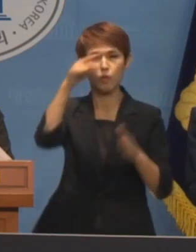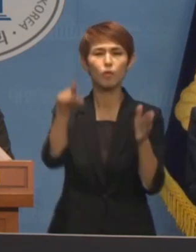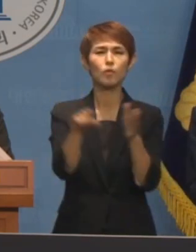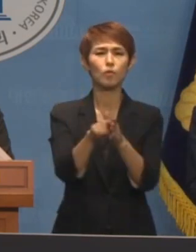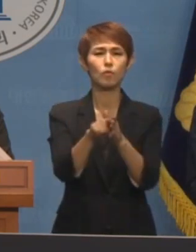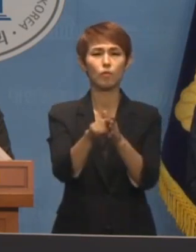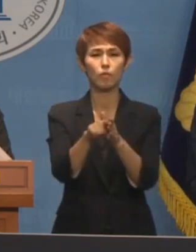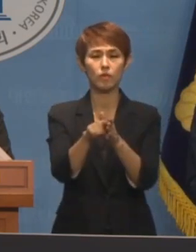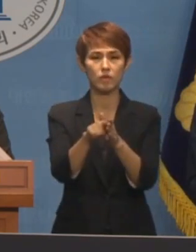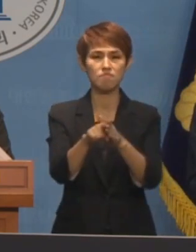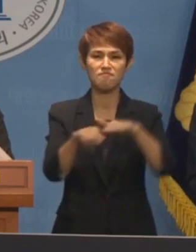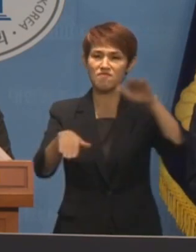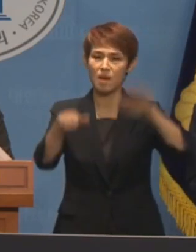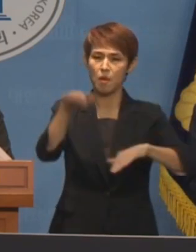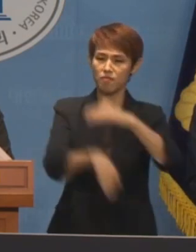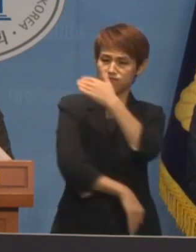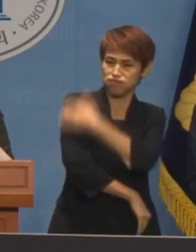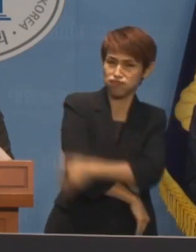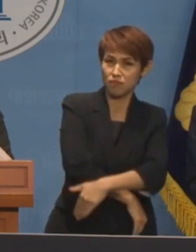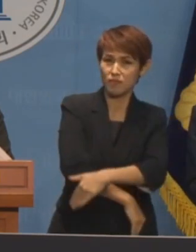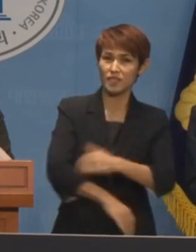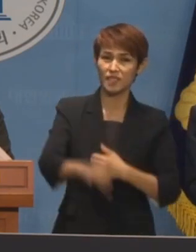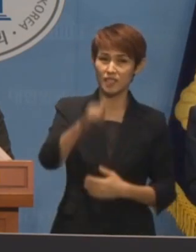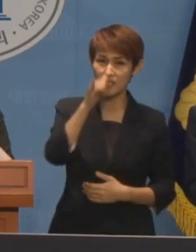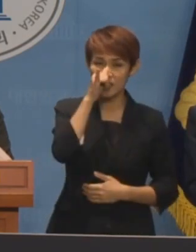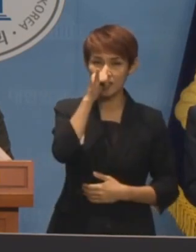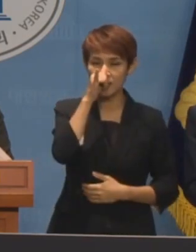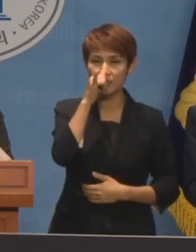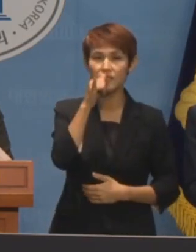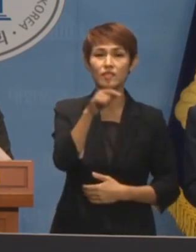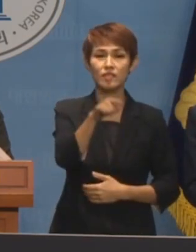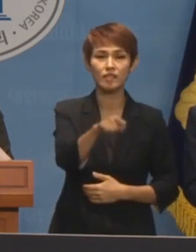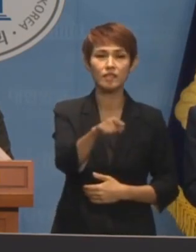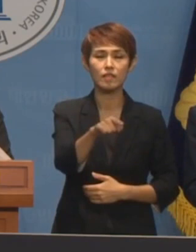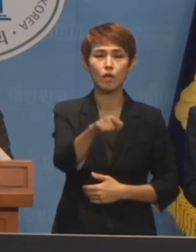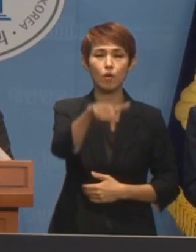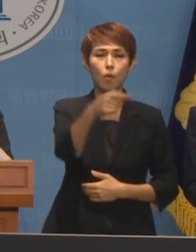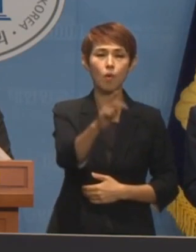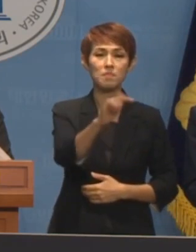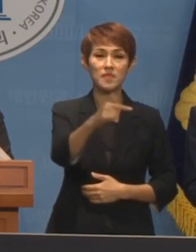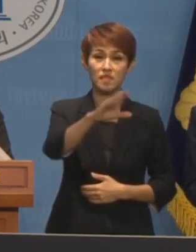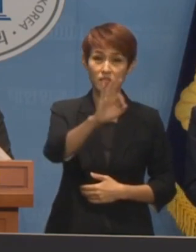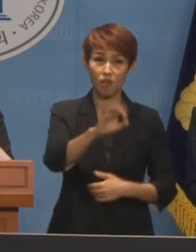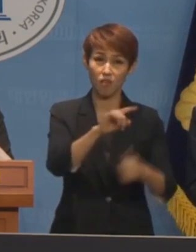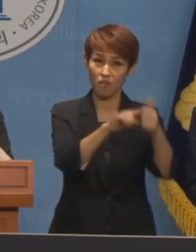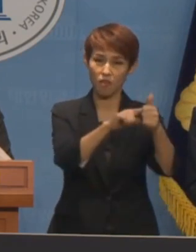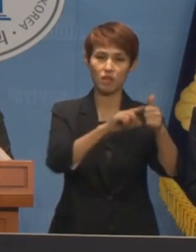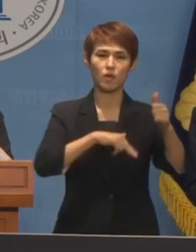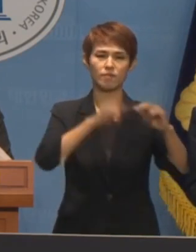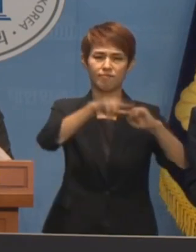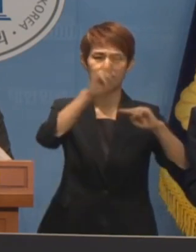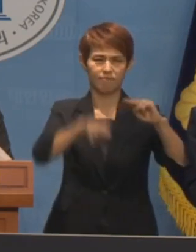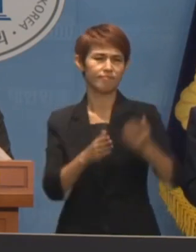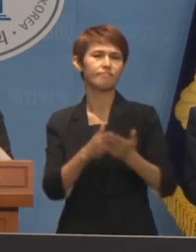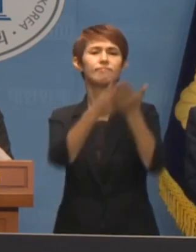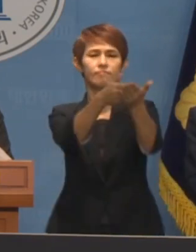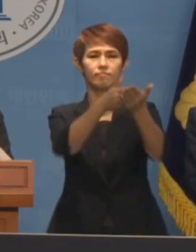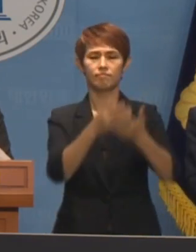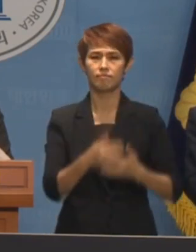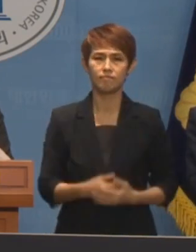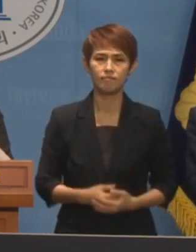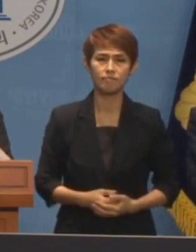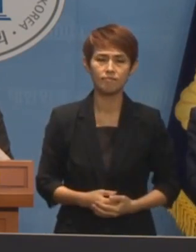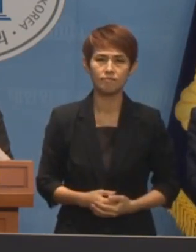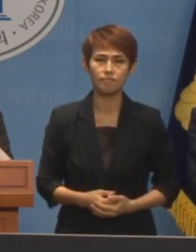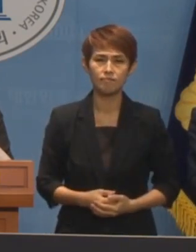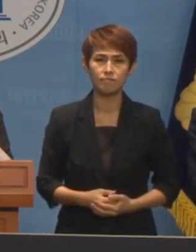신앙을 차별 배제하듯 몰아붙인 더불어민주당 고민정 의원의 사퇴를 강력 촉구한다.